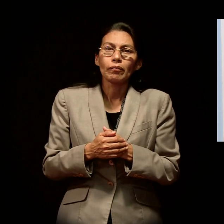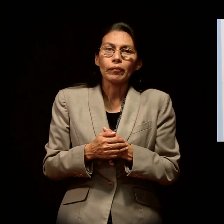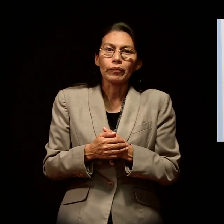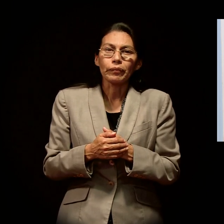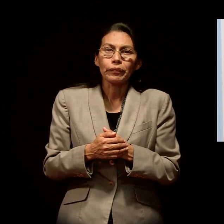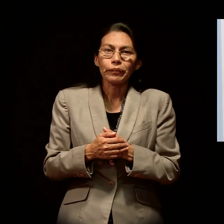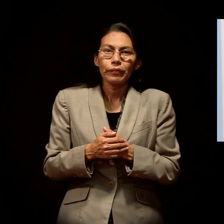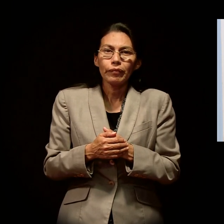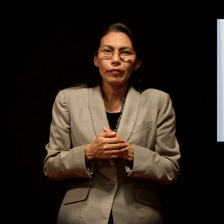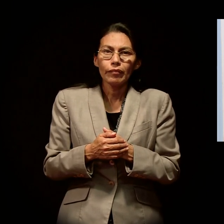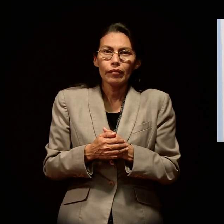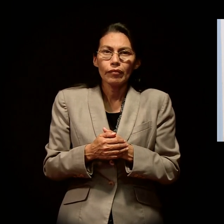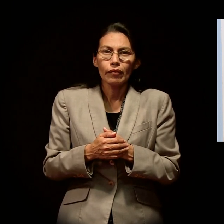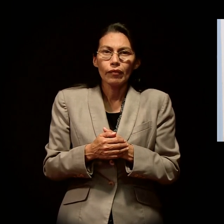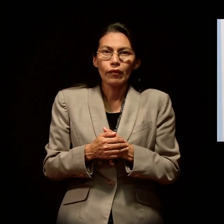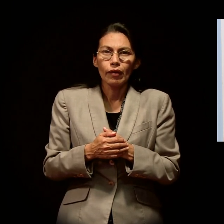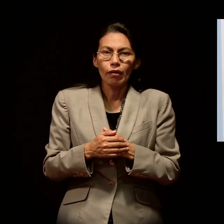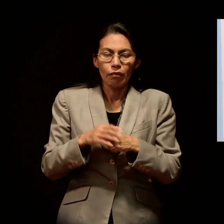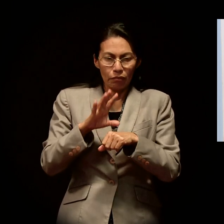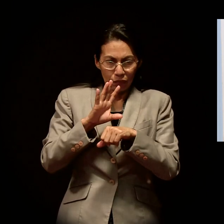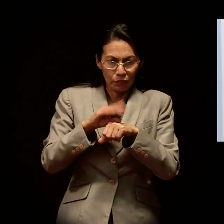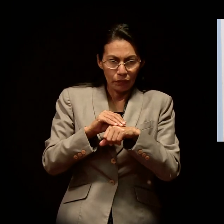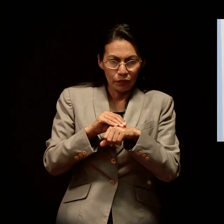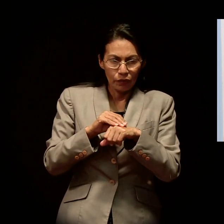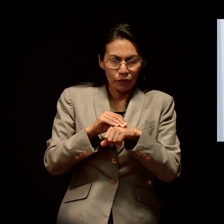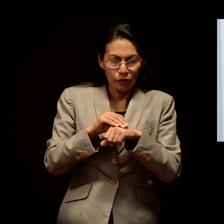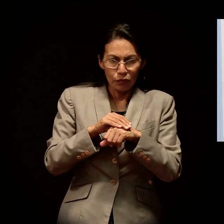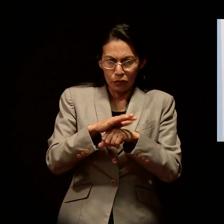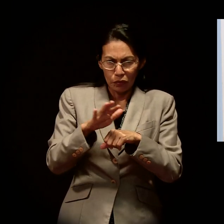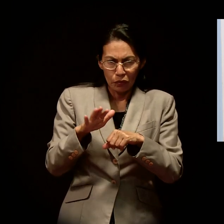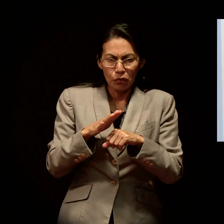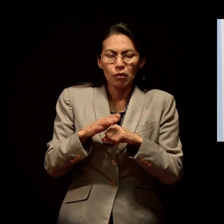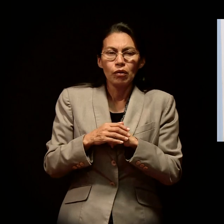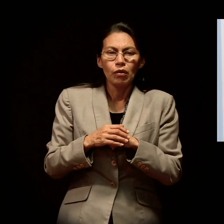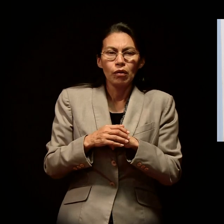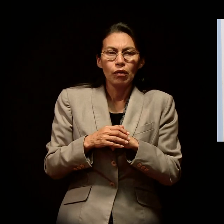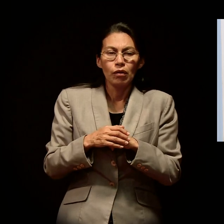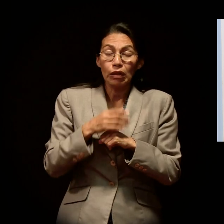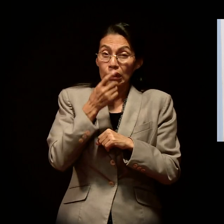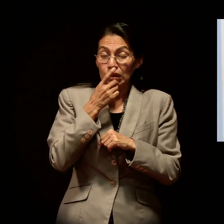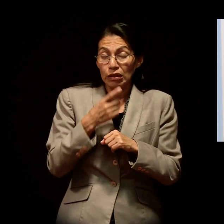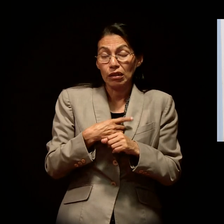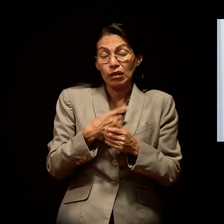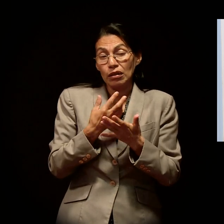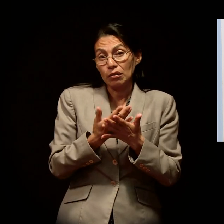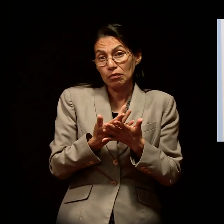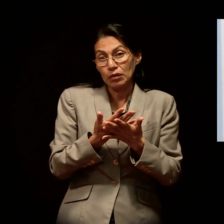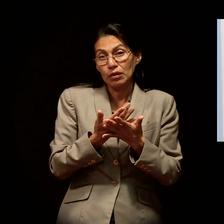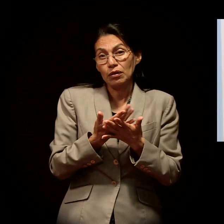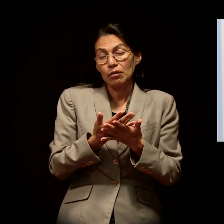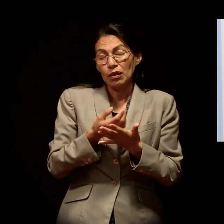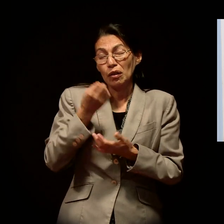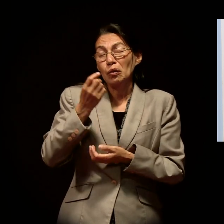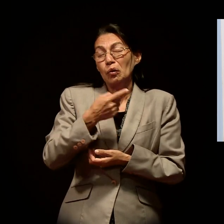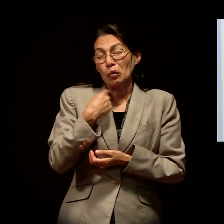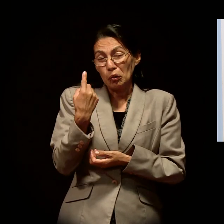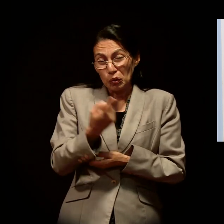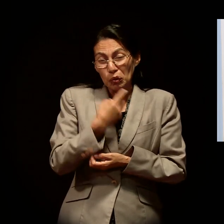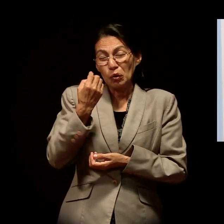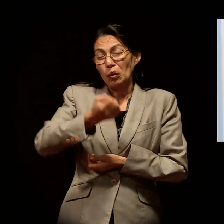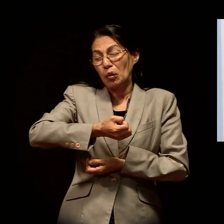el trámite legal Y pues sí que estaba en estudio que esperáramos